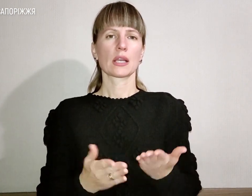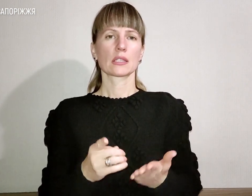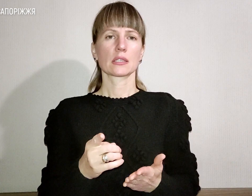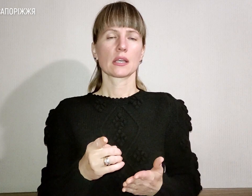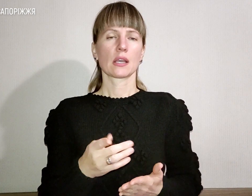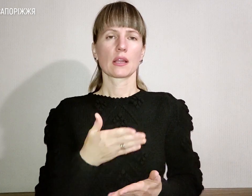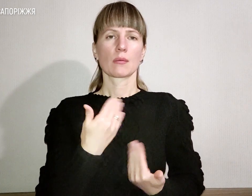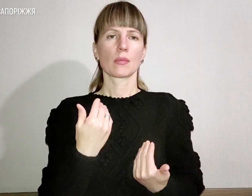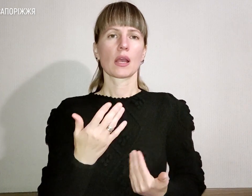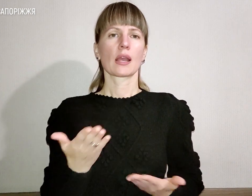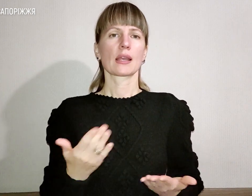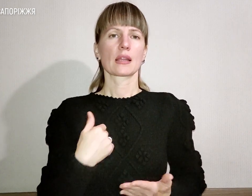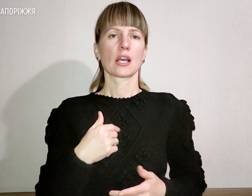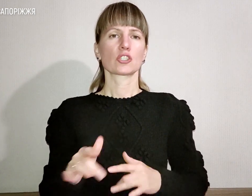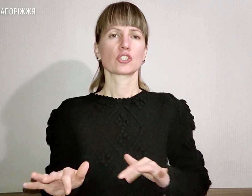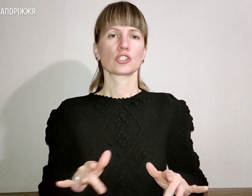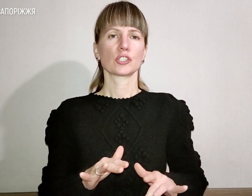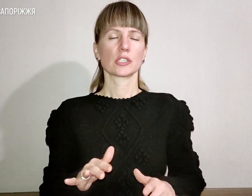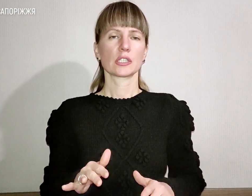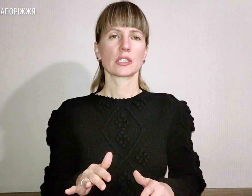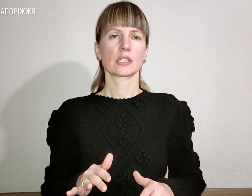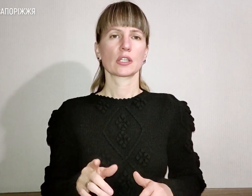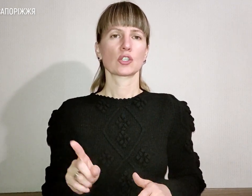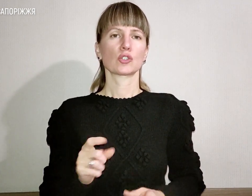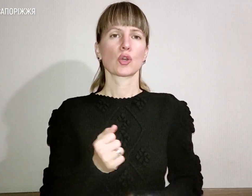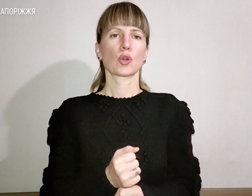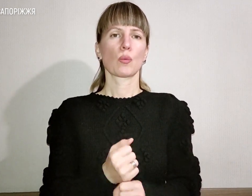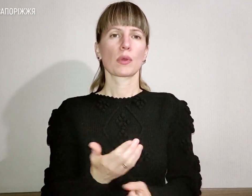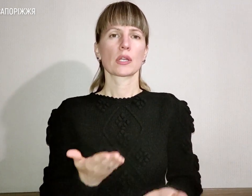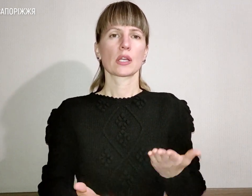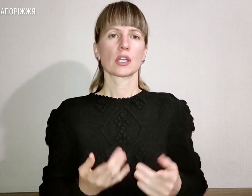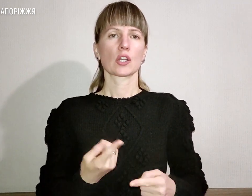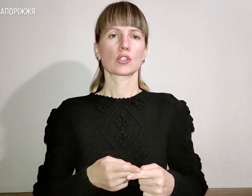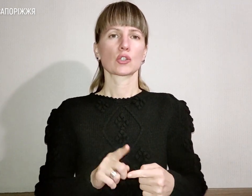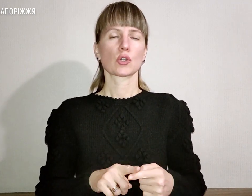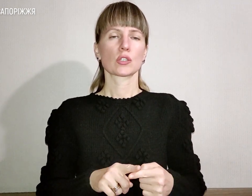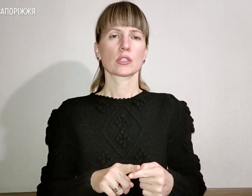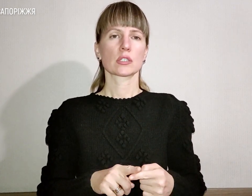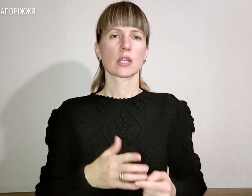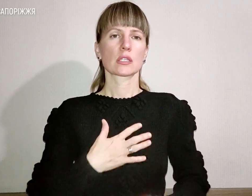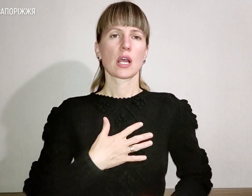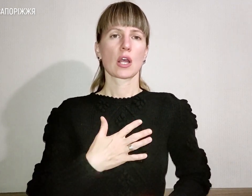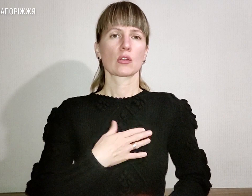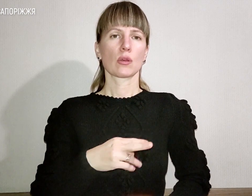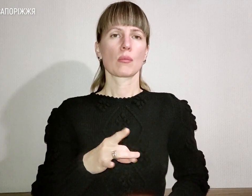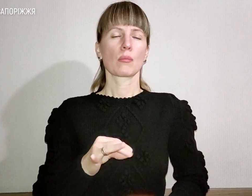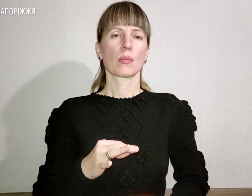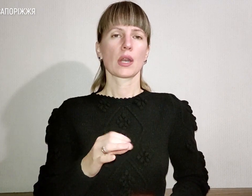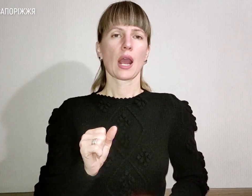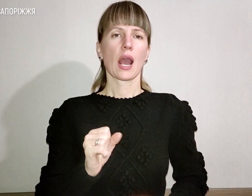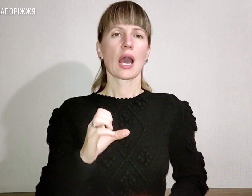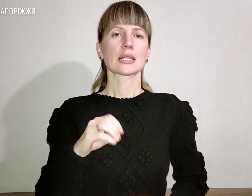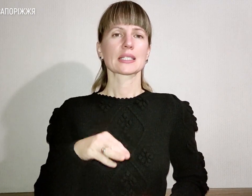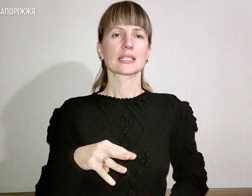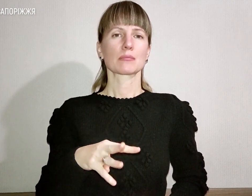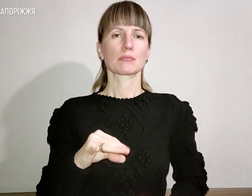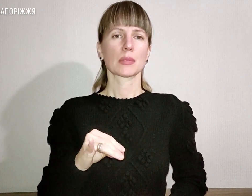які наші дії, що робити, якщо це приступ задухи при бронхіальній астмі. Наприклад, розкажу